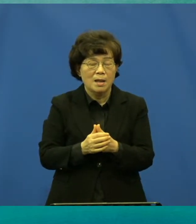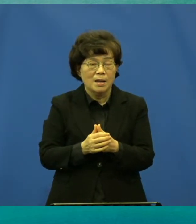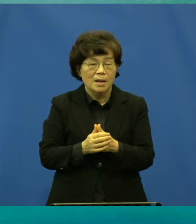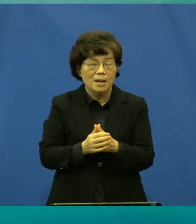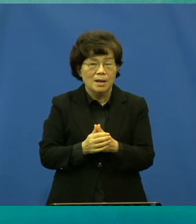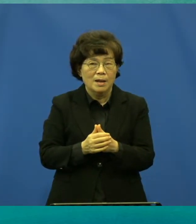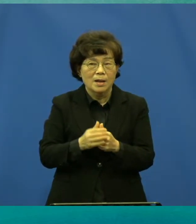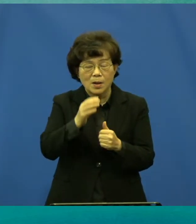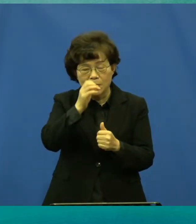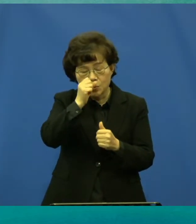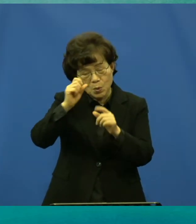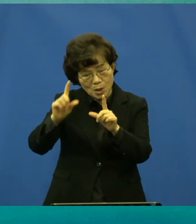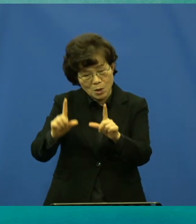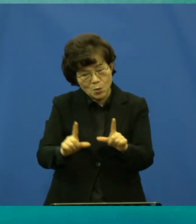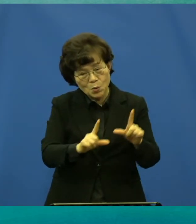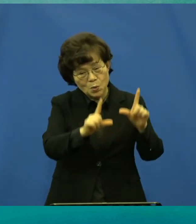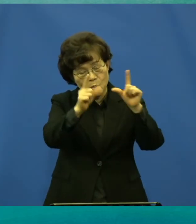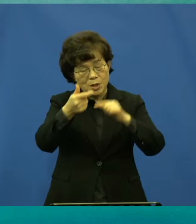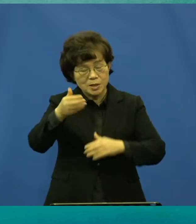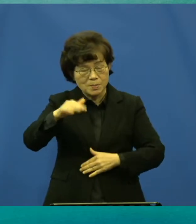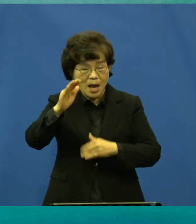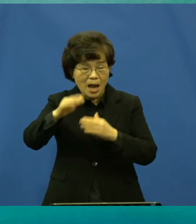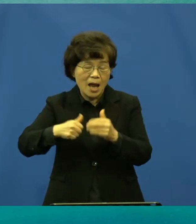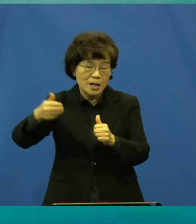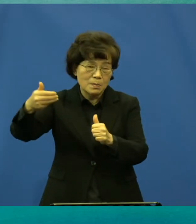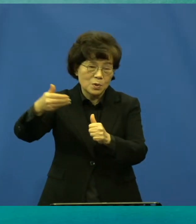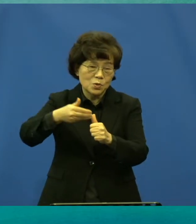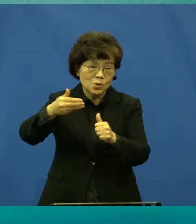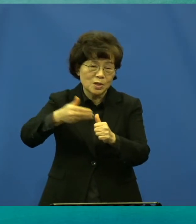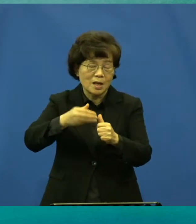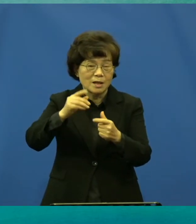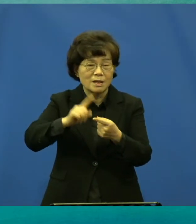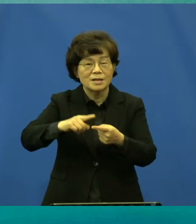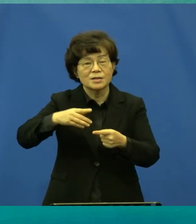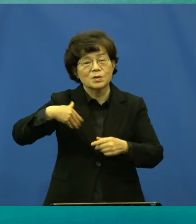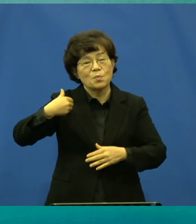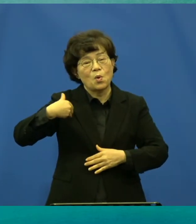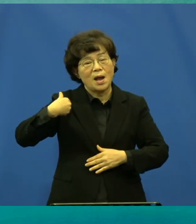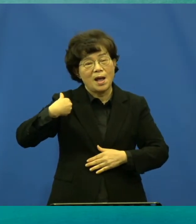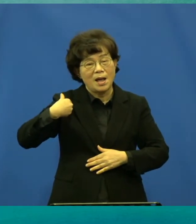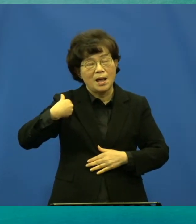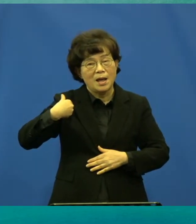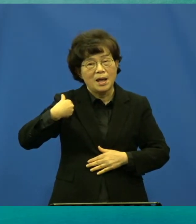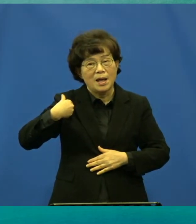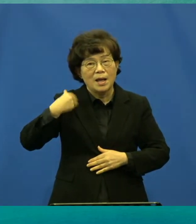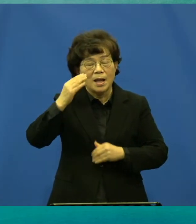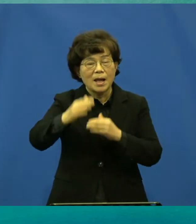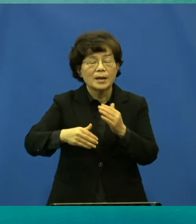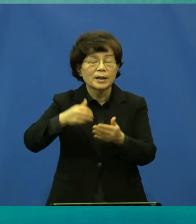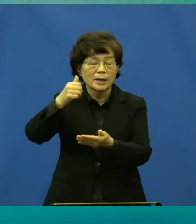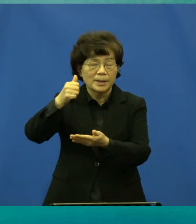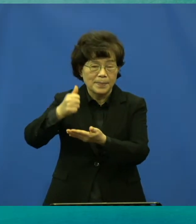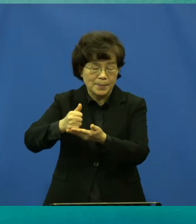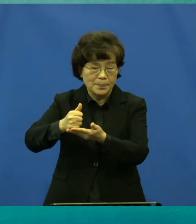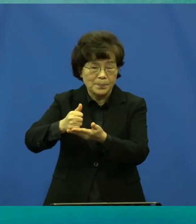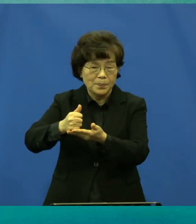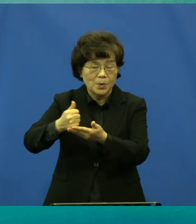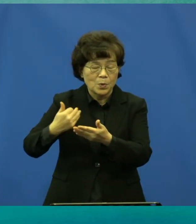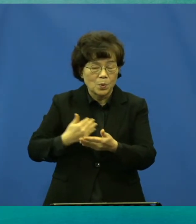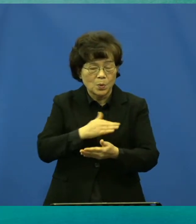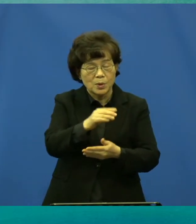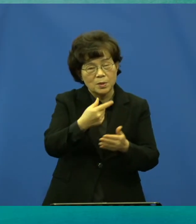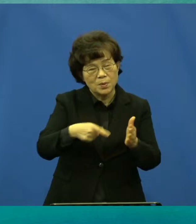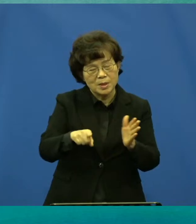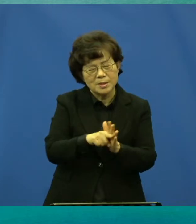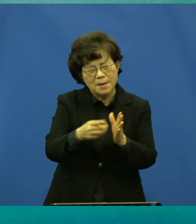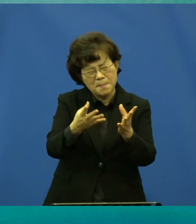좋은 걸 누리지만 그게 하나님으로부터 왔다는 것을 그는 모릅니다. 그러나 하나님은 우리를 위해 많은